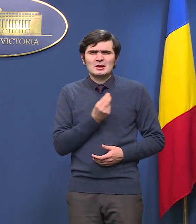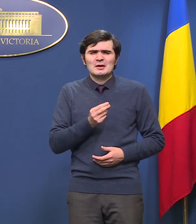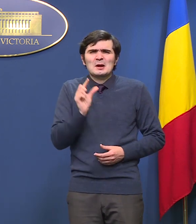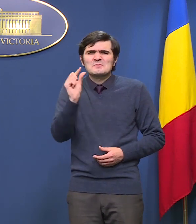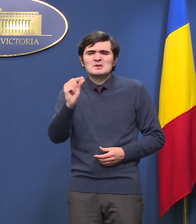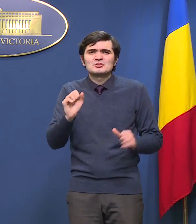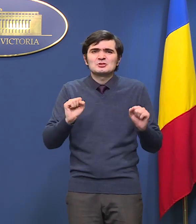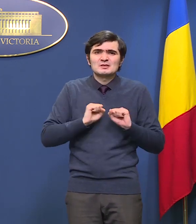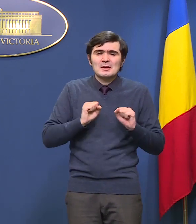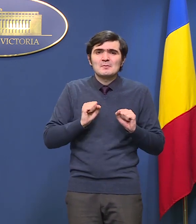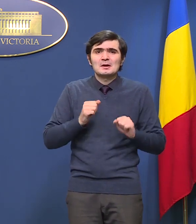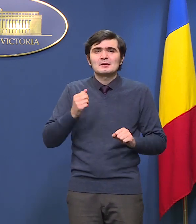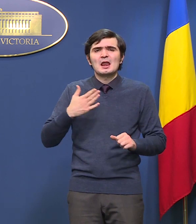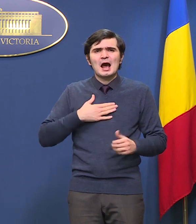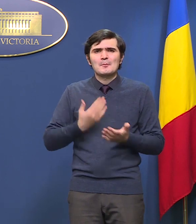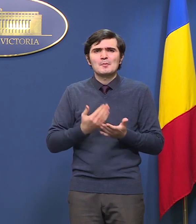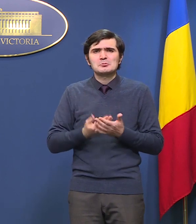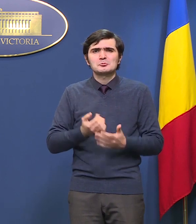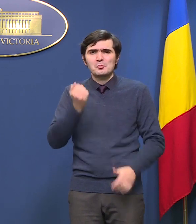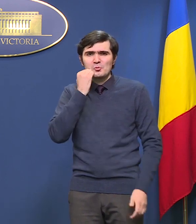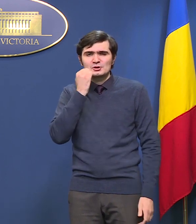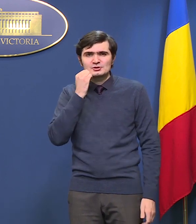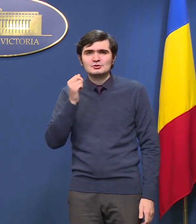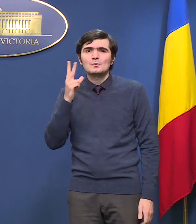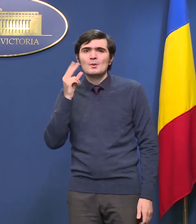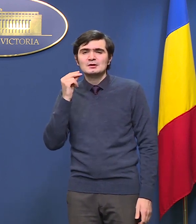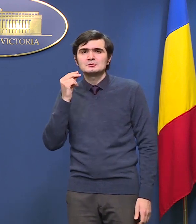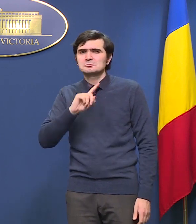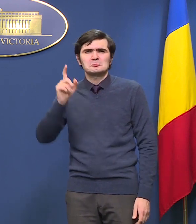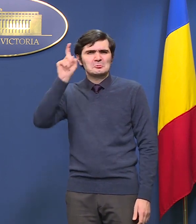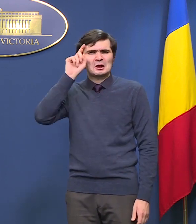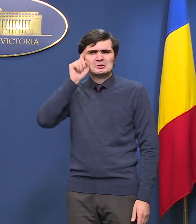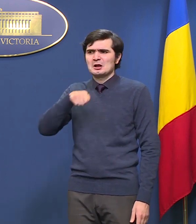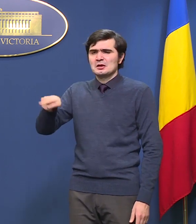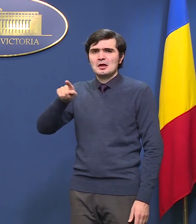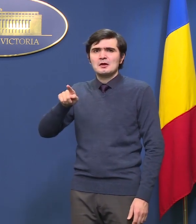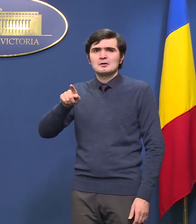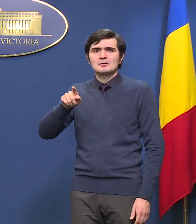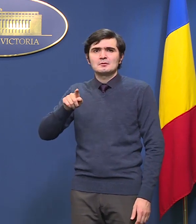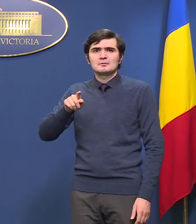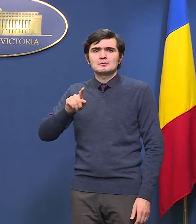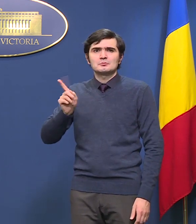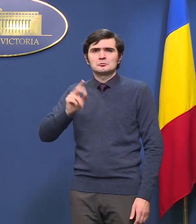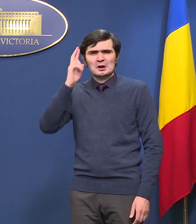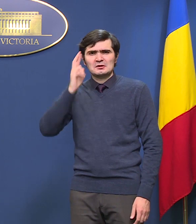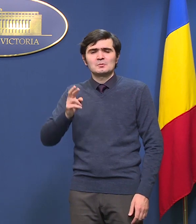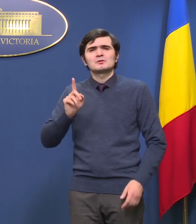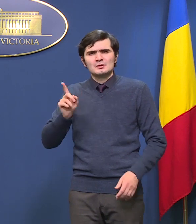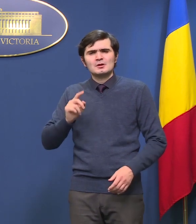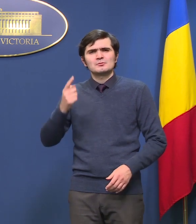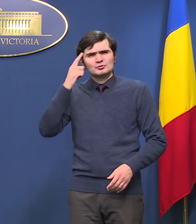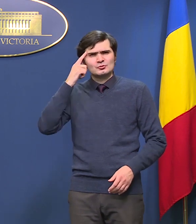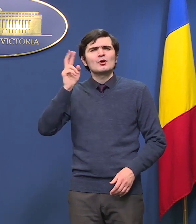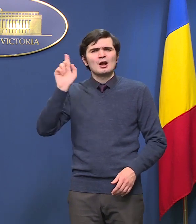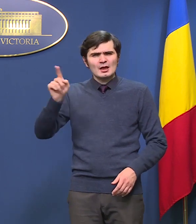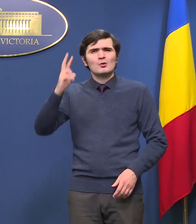am privitoare la părinții și bunicii noștri că vor respecta această restricție, care e